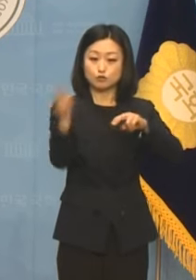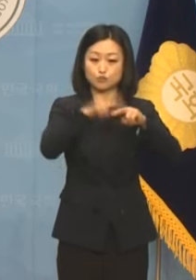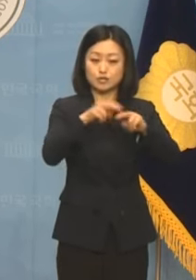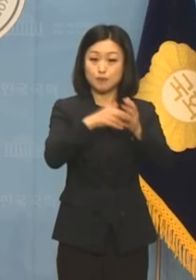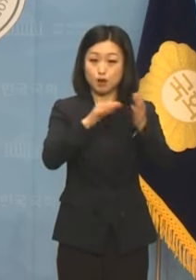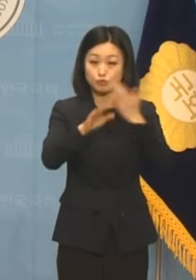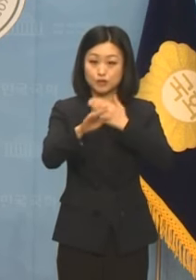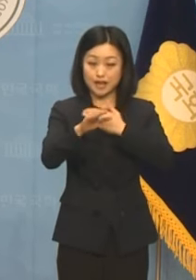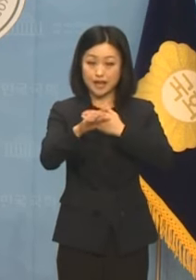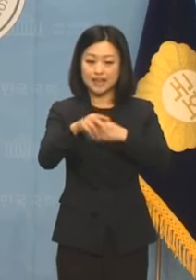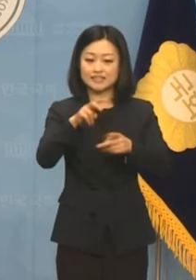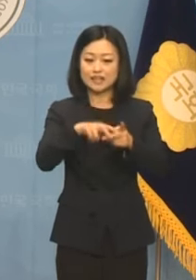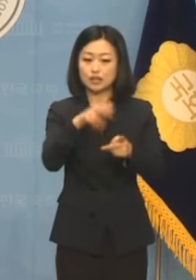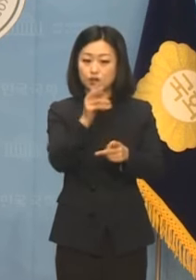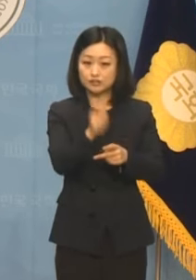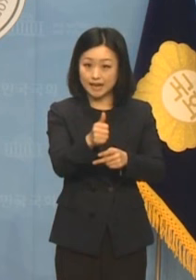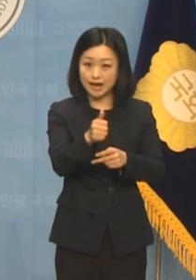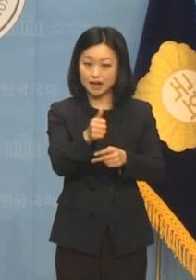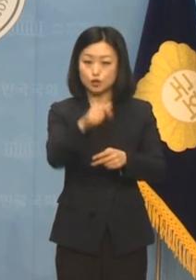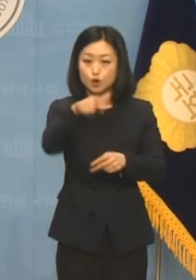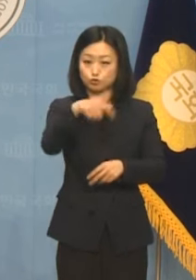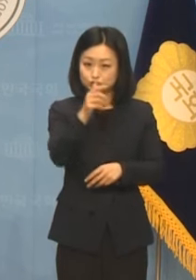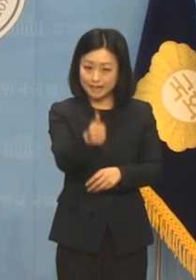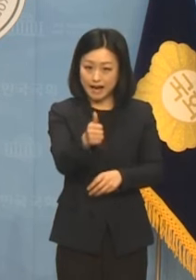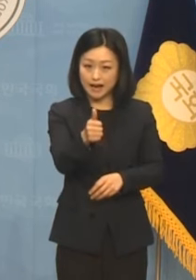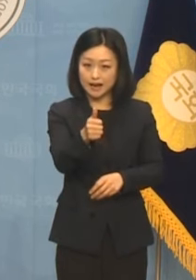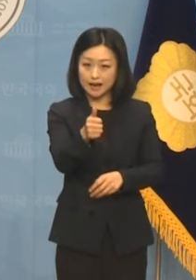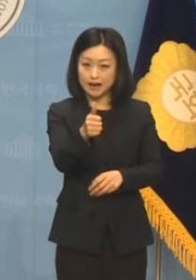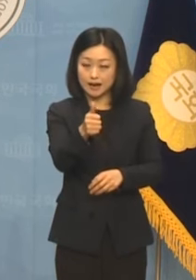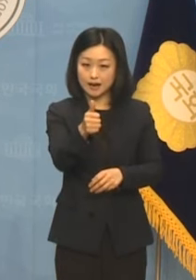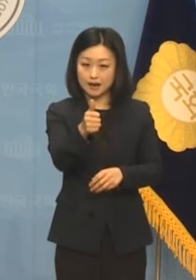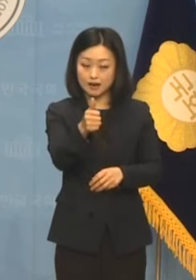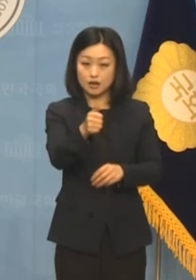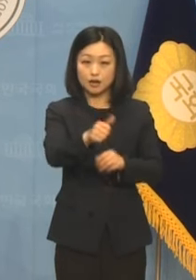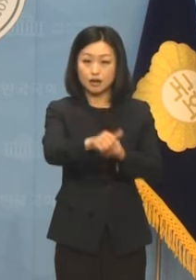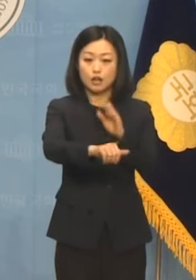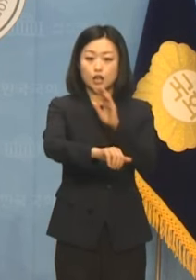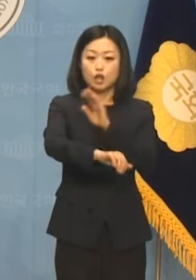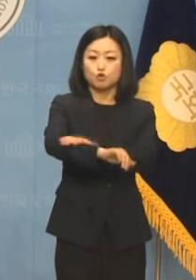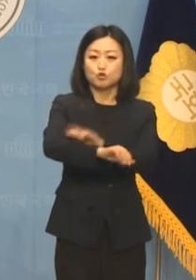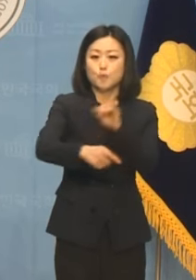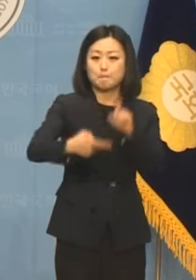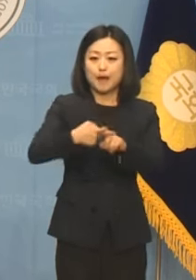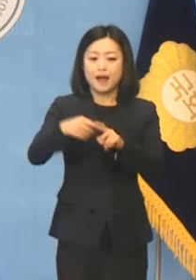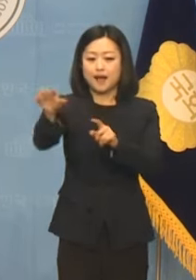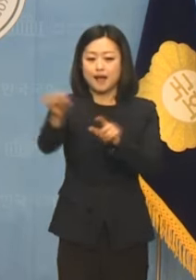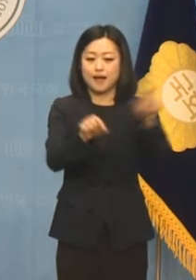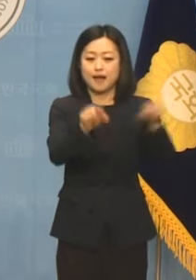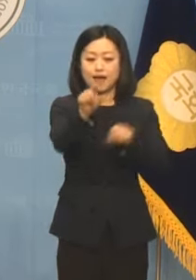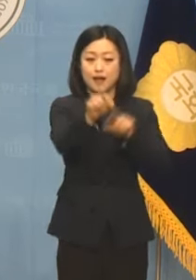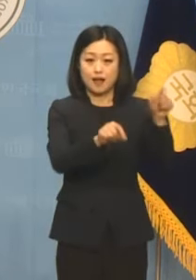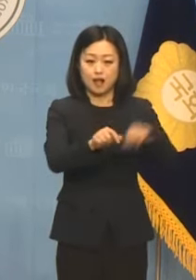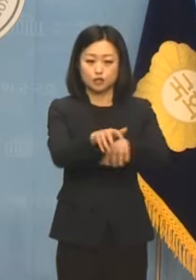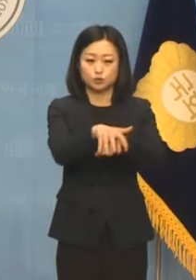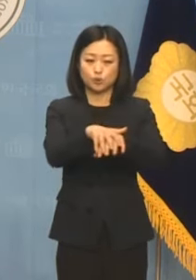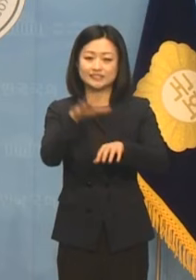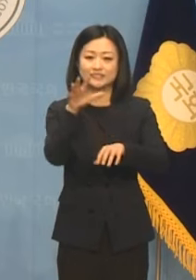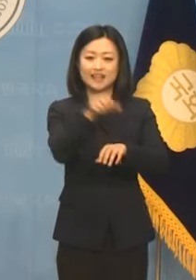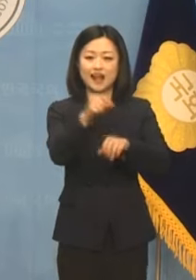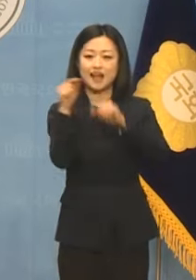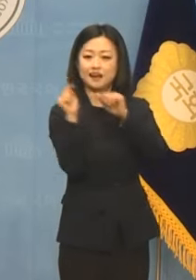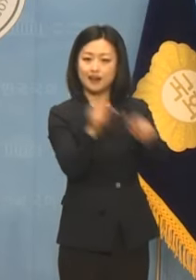임원 센터장 실국장 등을 우파 우파로 등용해 조직을 장악하라 주문도